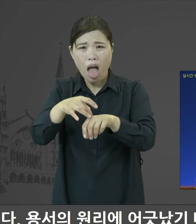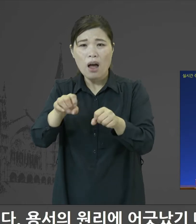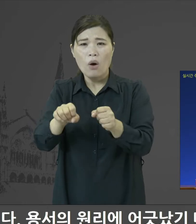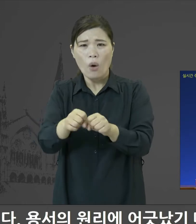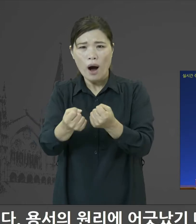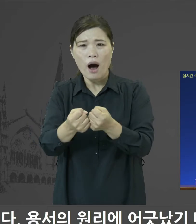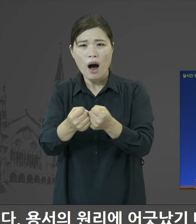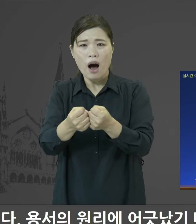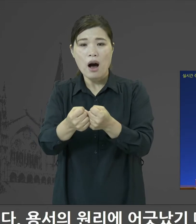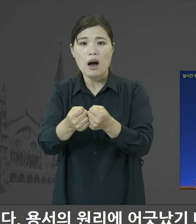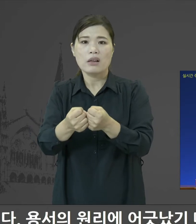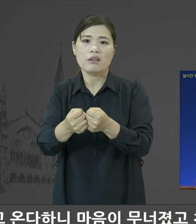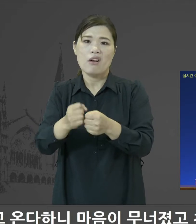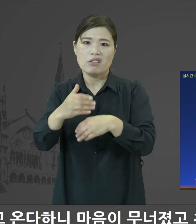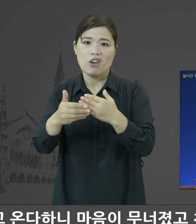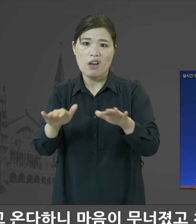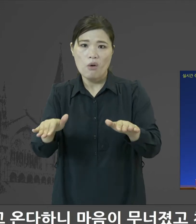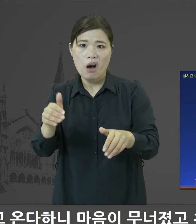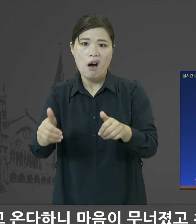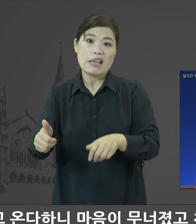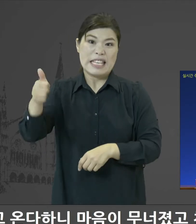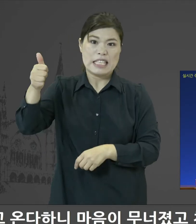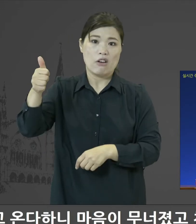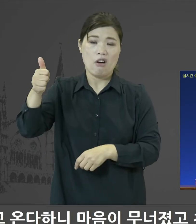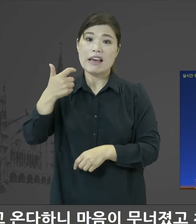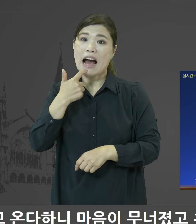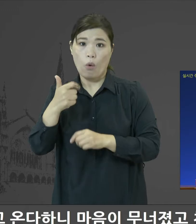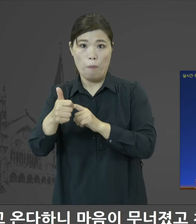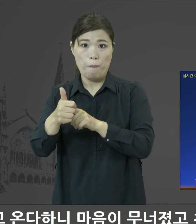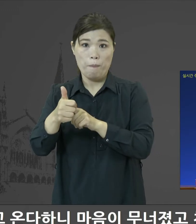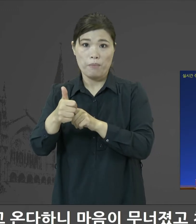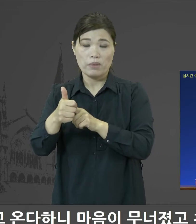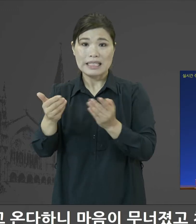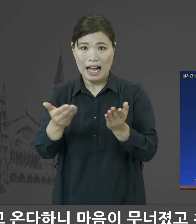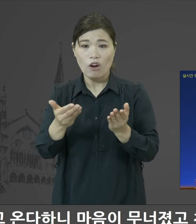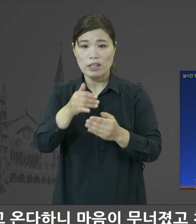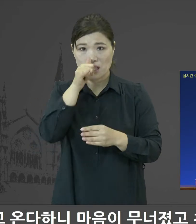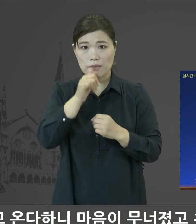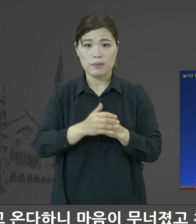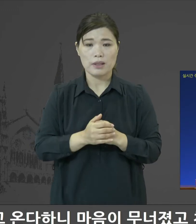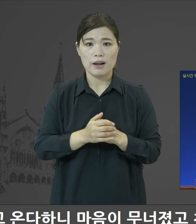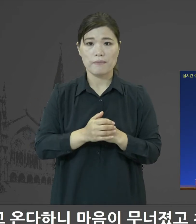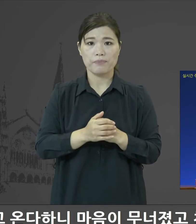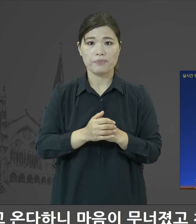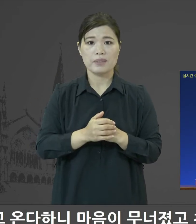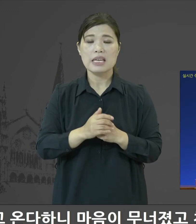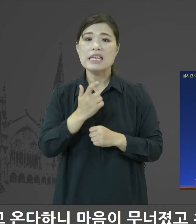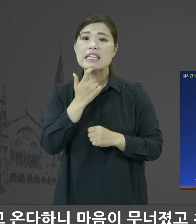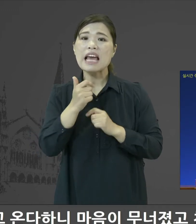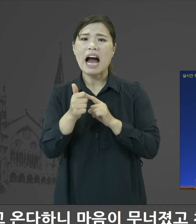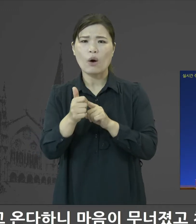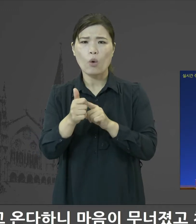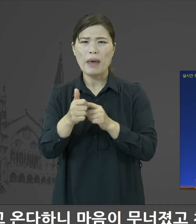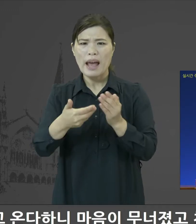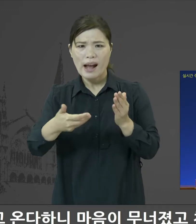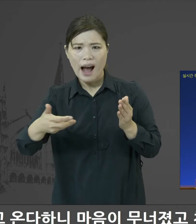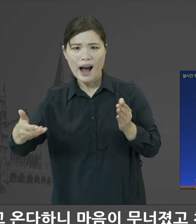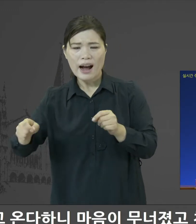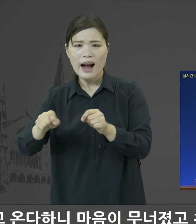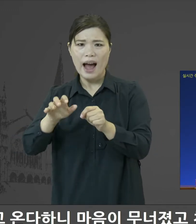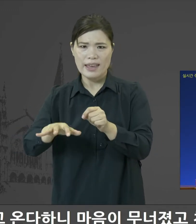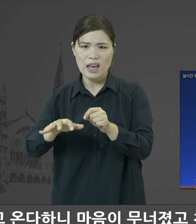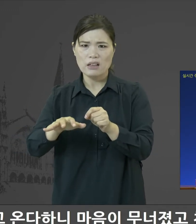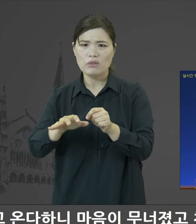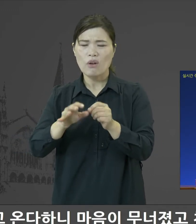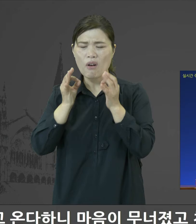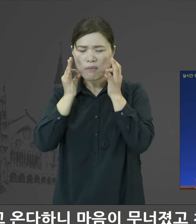사건 기억하시죠? 여러분, 그 야곱의 야복강가의 절실한